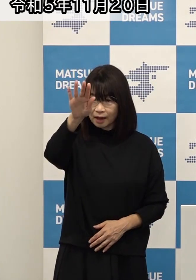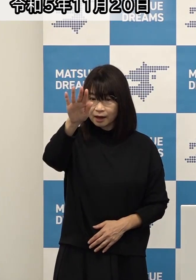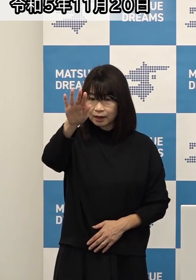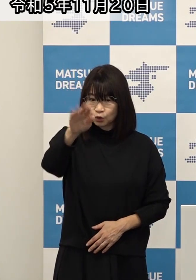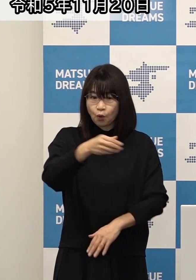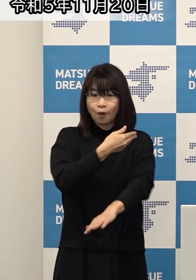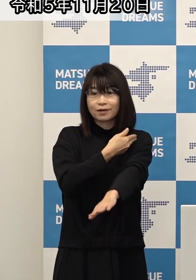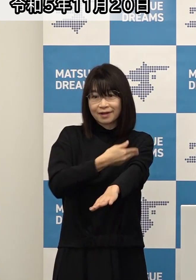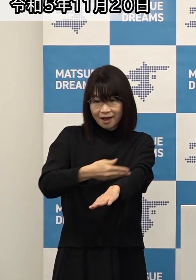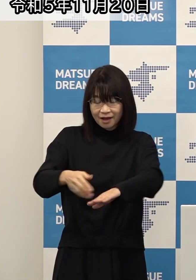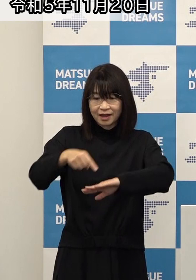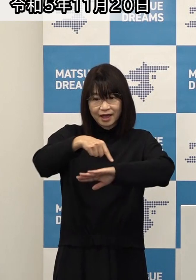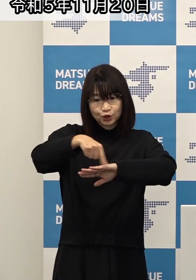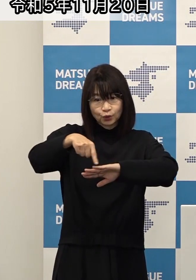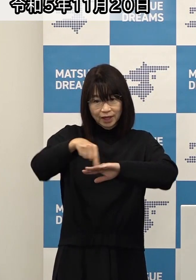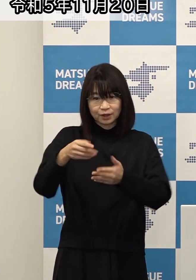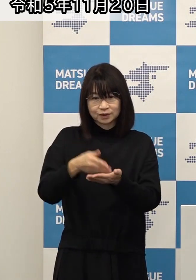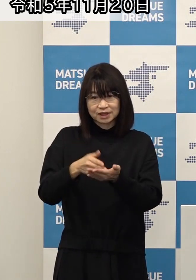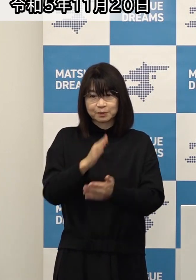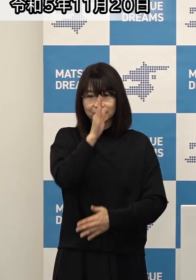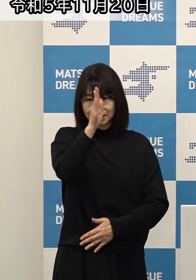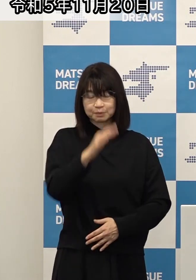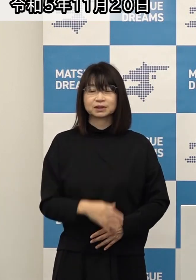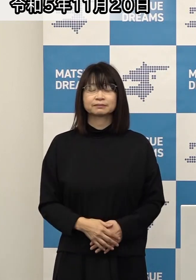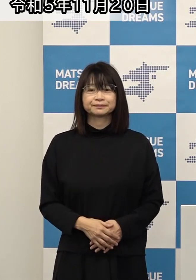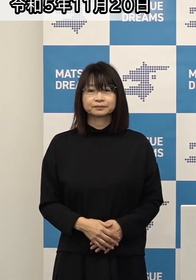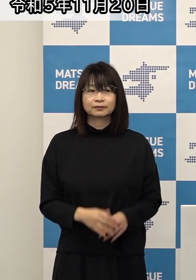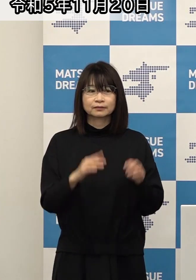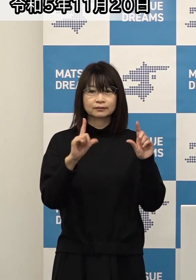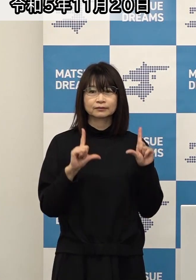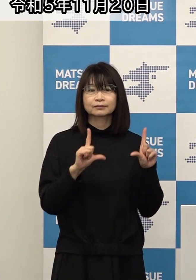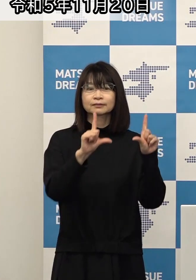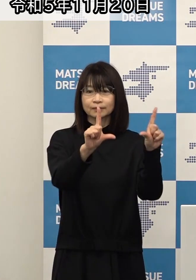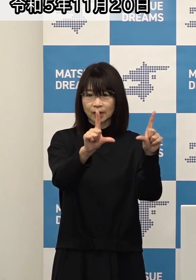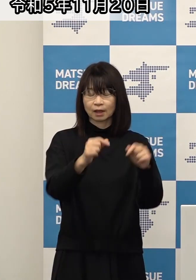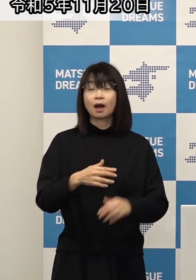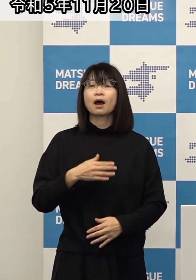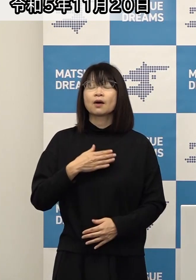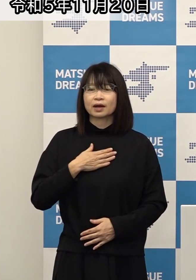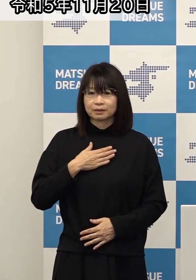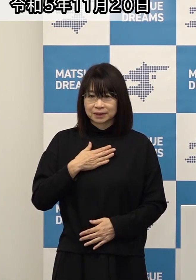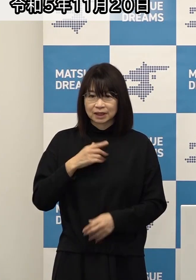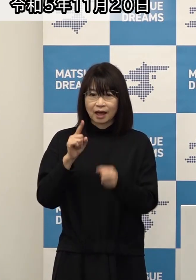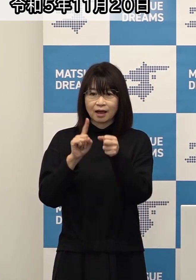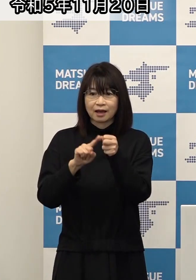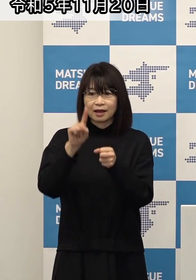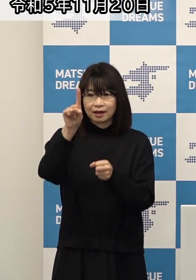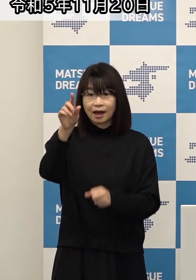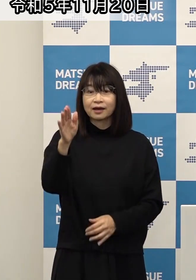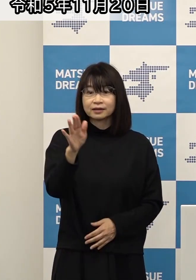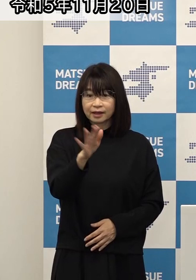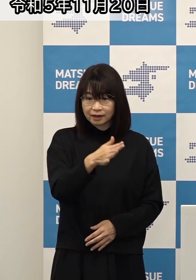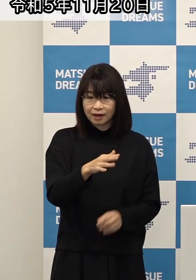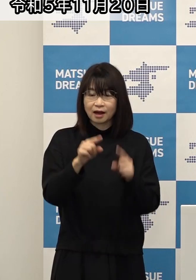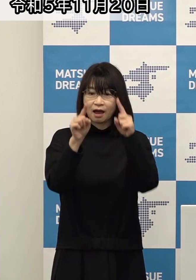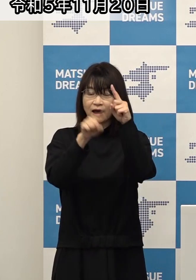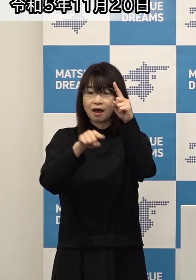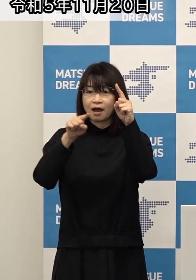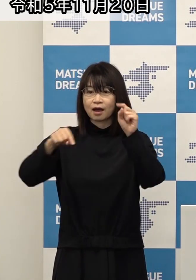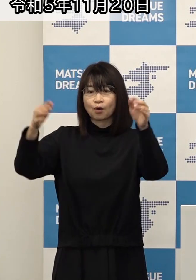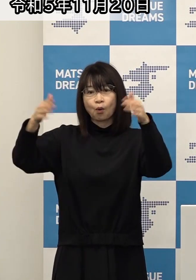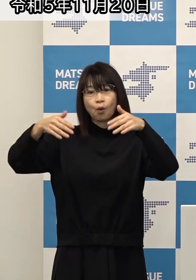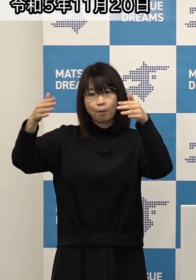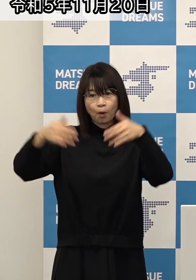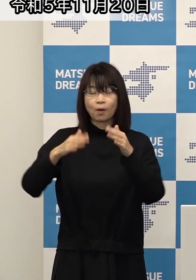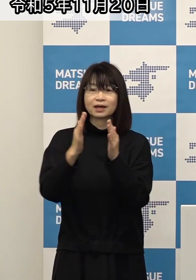うのをちょっとお願いいたします。 はい、分かりました。来年からですね、公募を開始する予定です。でそ